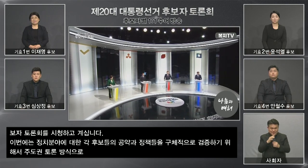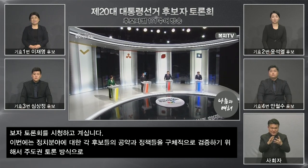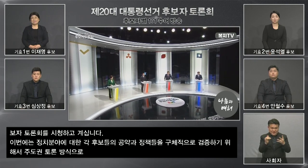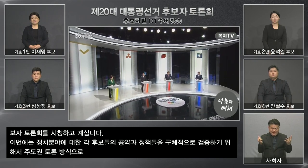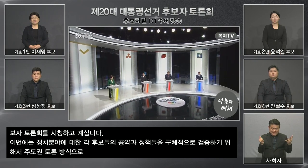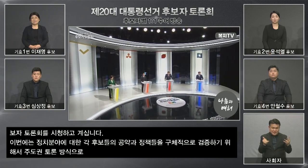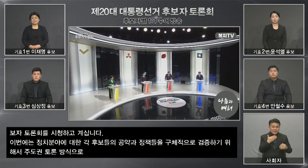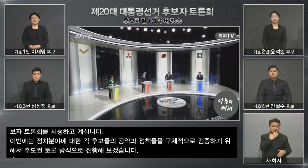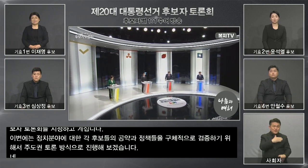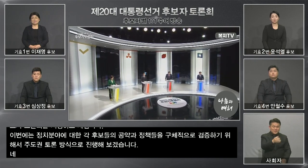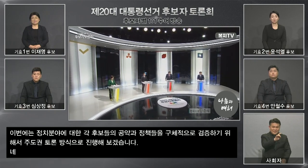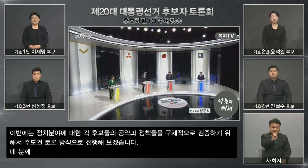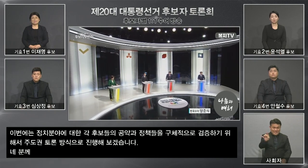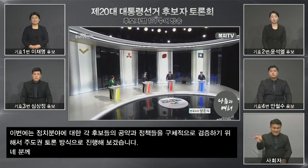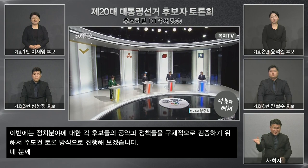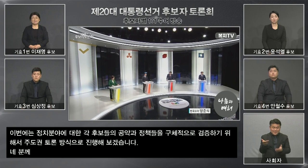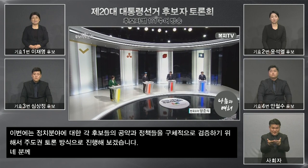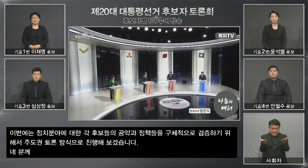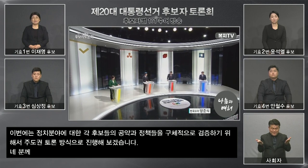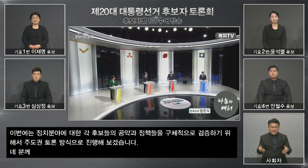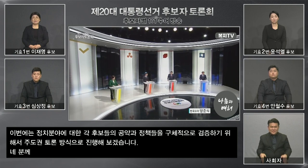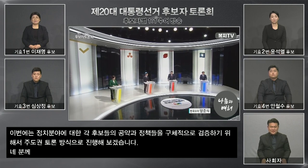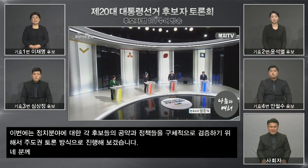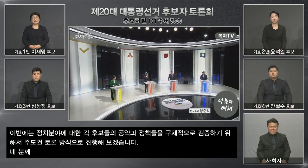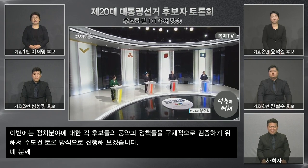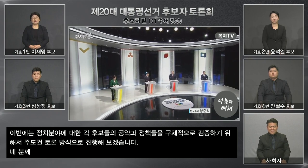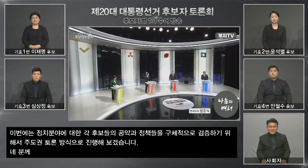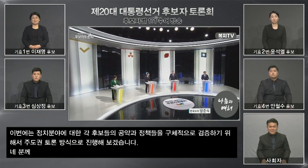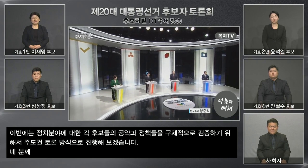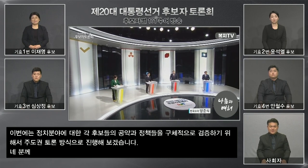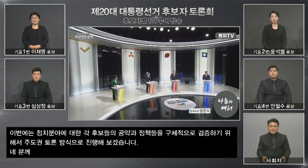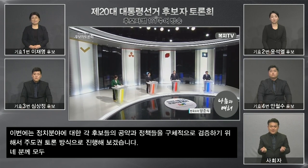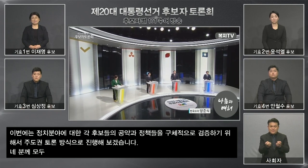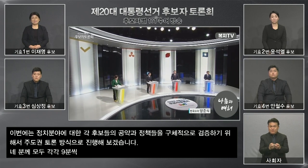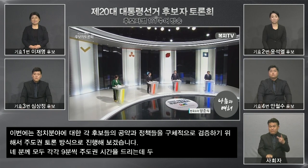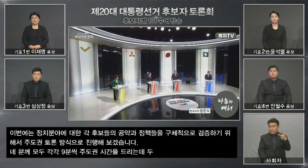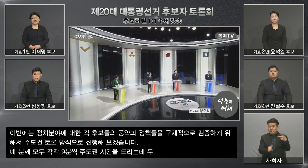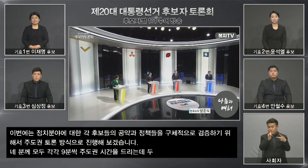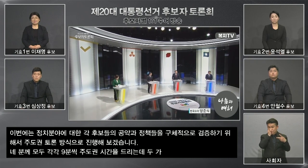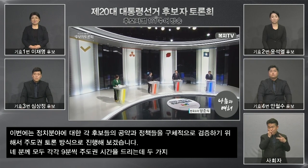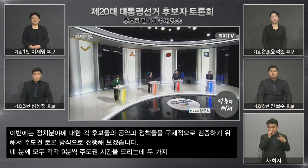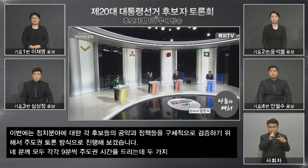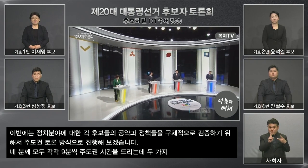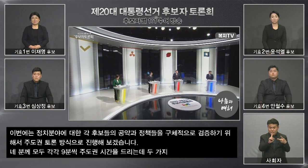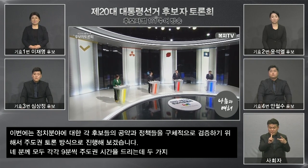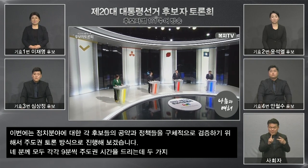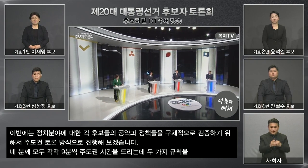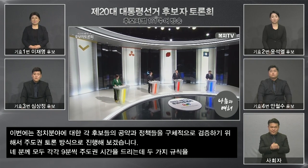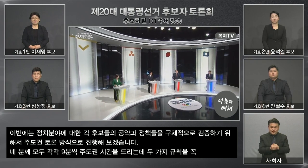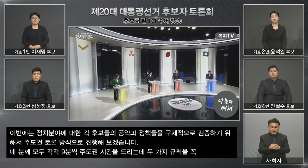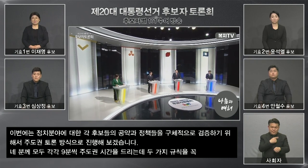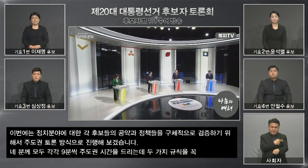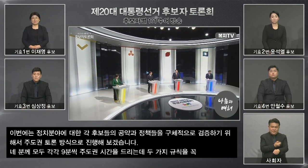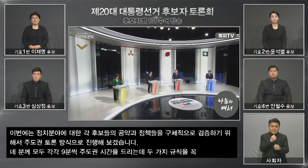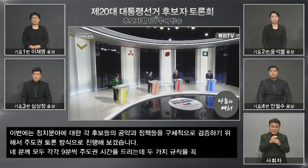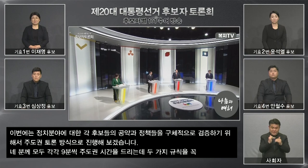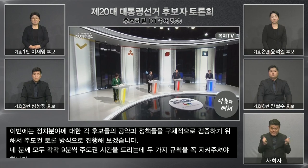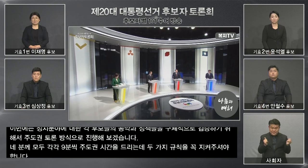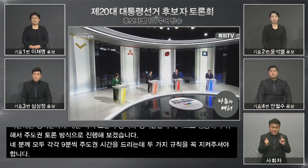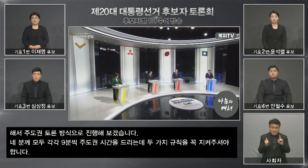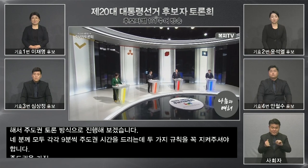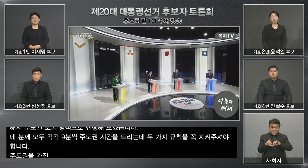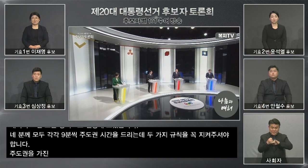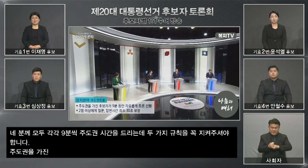각각 구분식 주도권 시간을 드리는데요. 두 가지 규칙을 꼭 지켜주셔야 합니다. 주도권을 가진 후보는 반드시